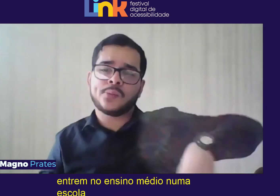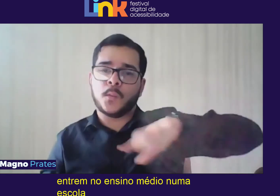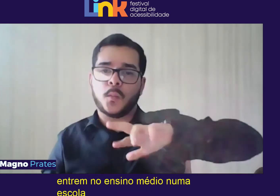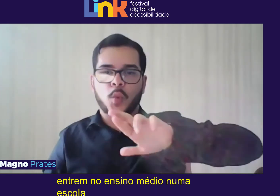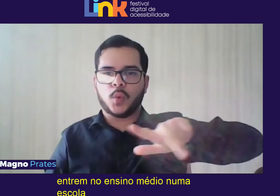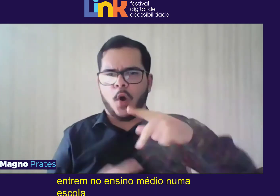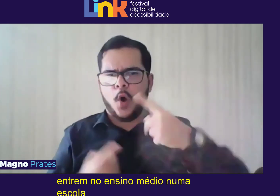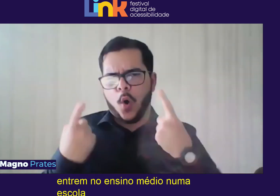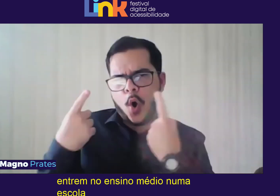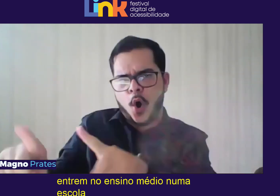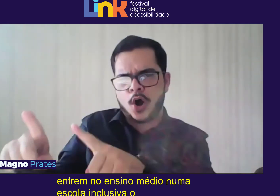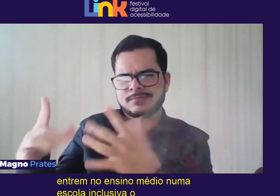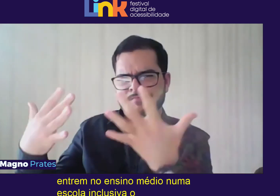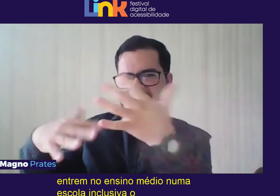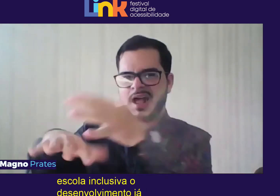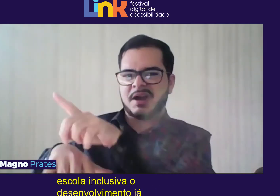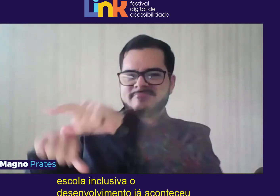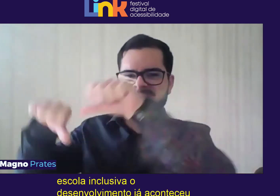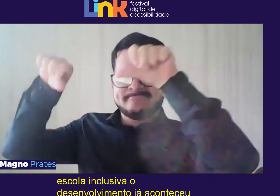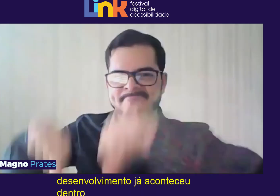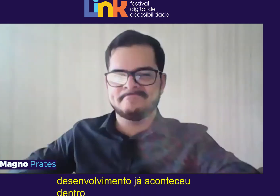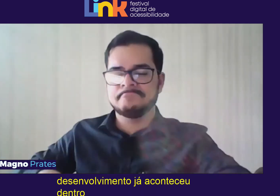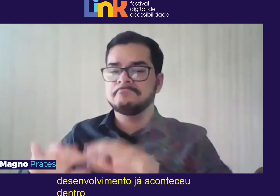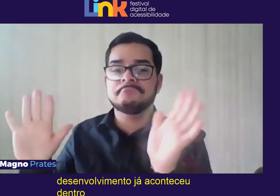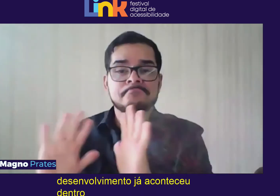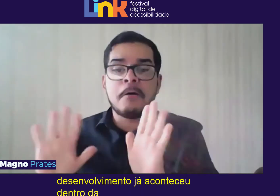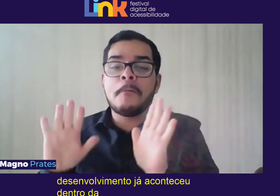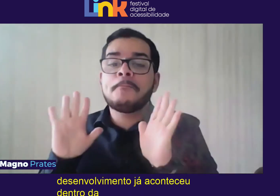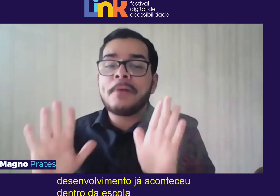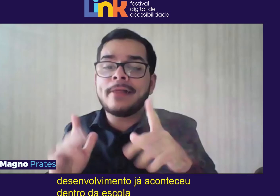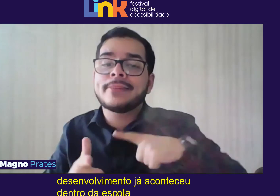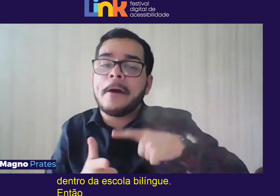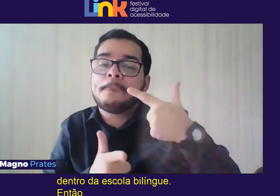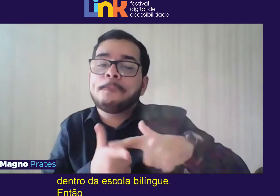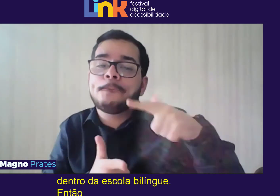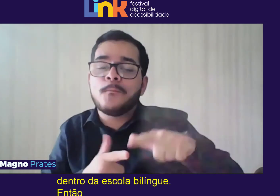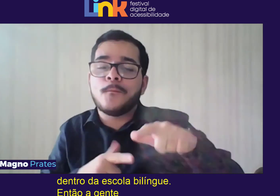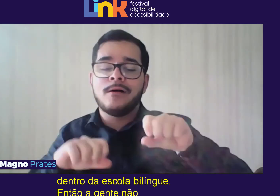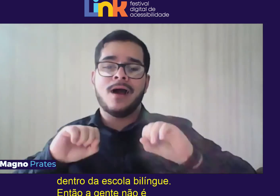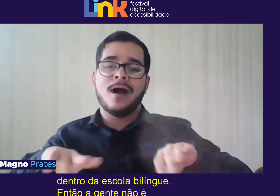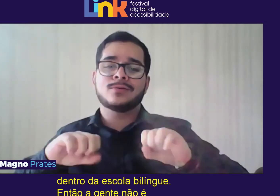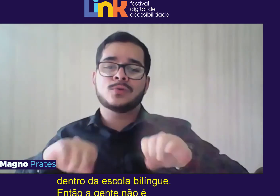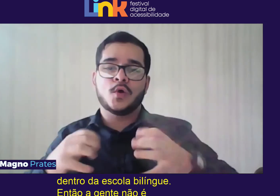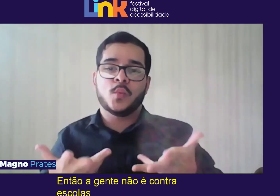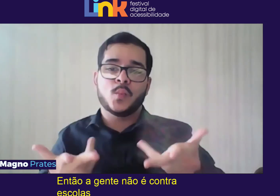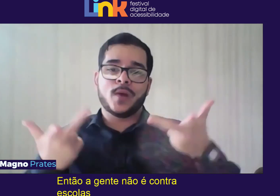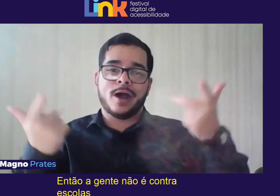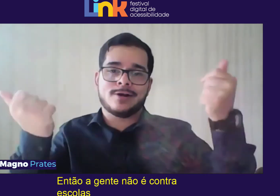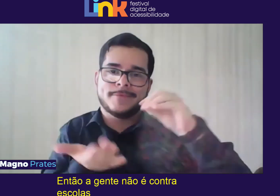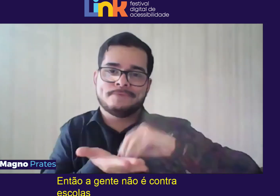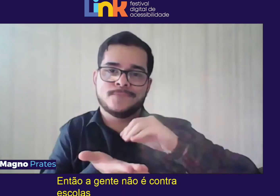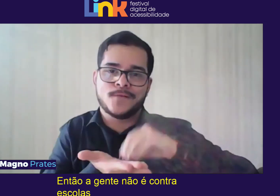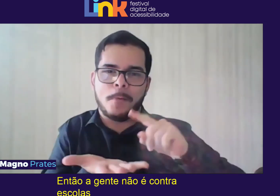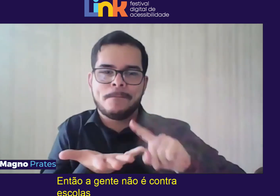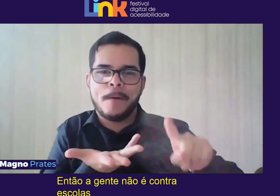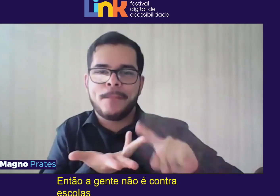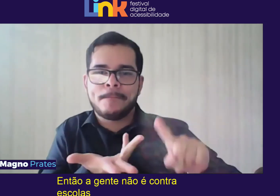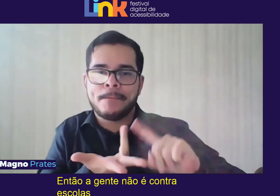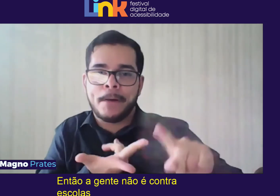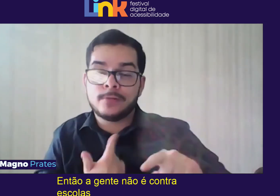dentro da escola bilíngue. Então, a gente não é contra as escolas inclusivas, mas o problema é a qualidade da educação. A